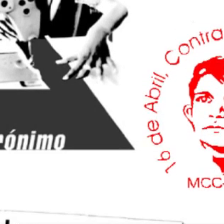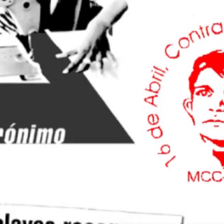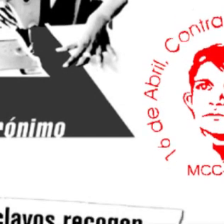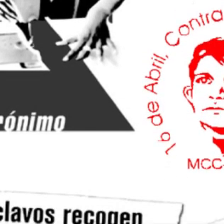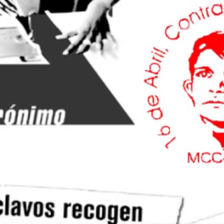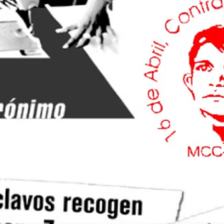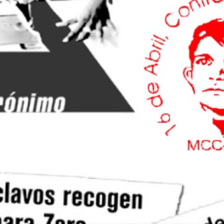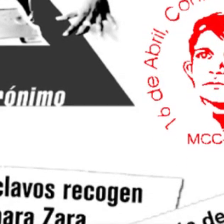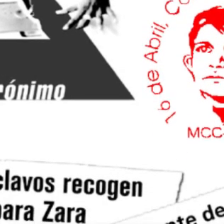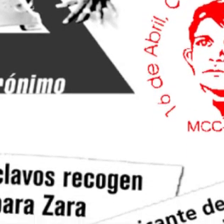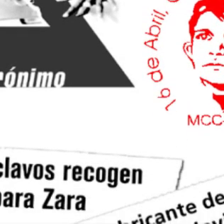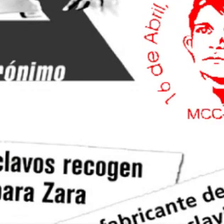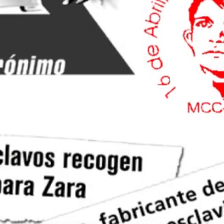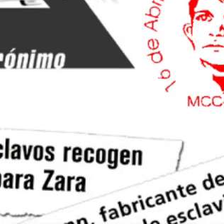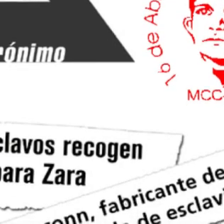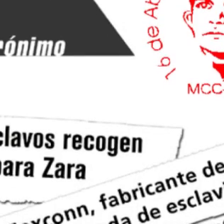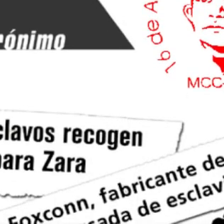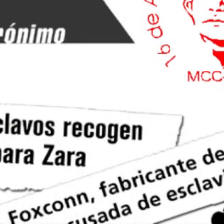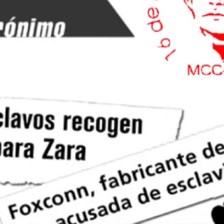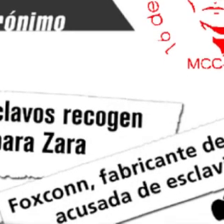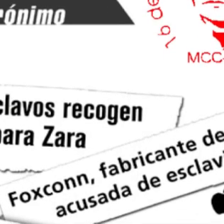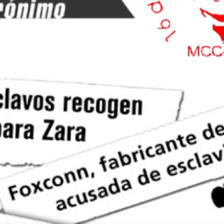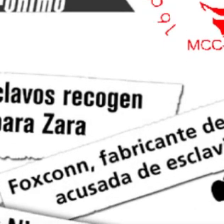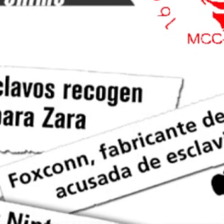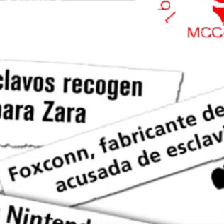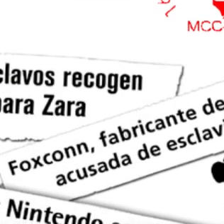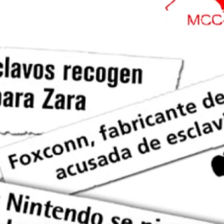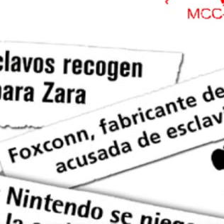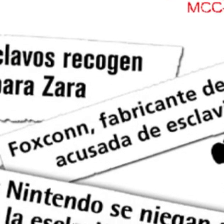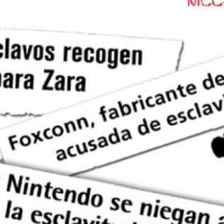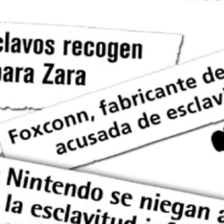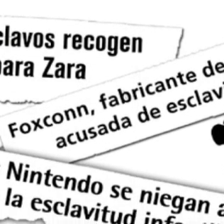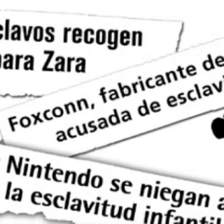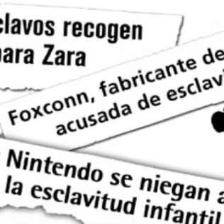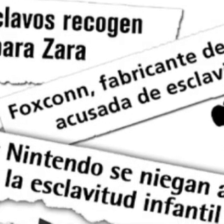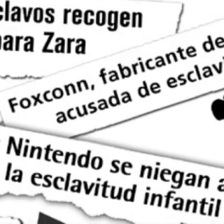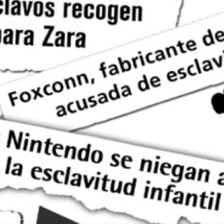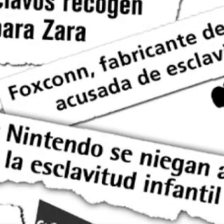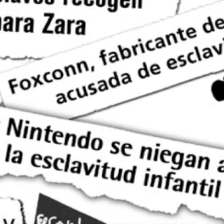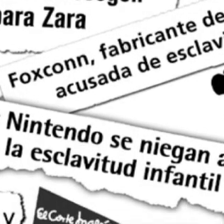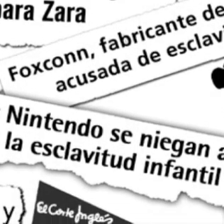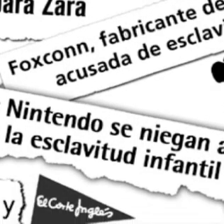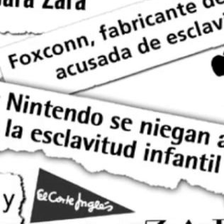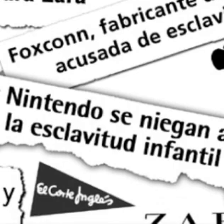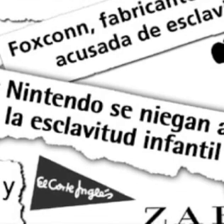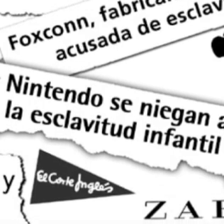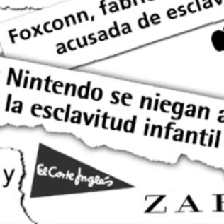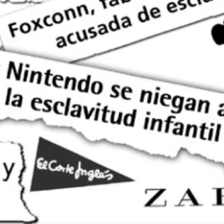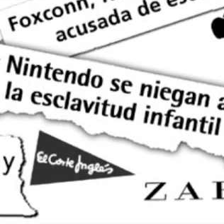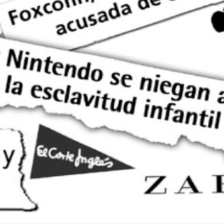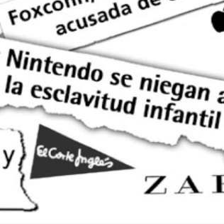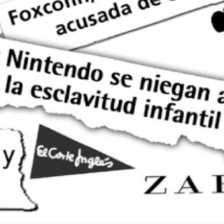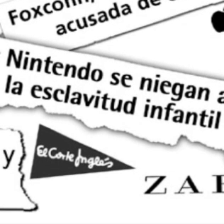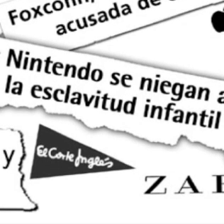queremos recordarle que cuando un hombre es rico es porque es ladrón o hijo de